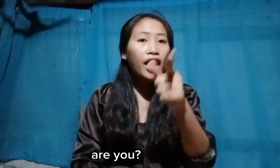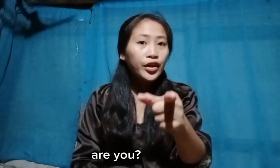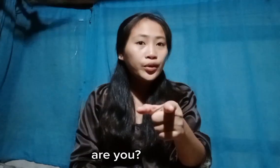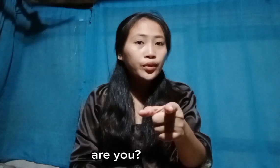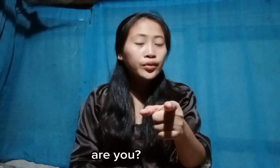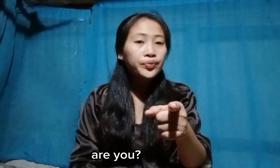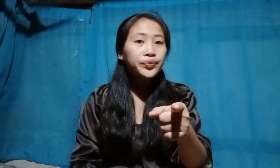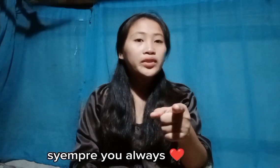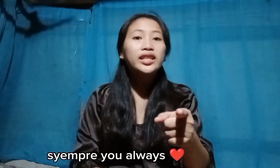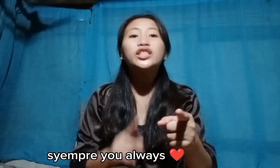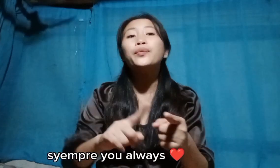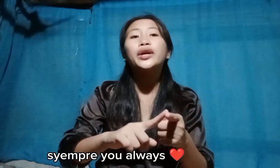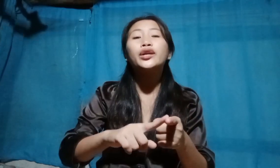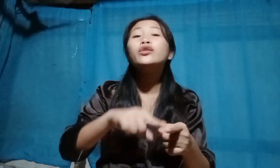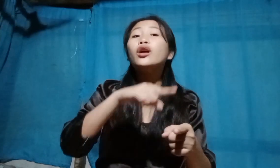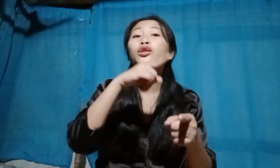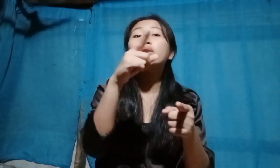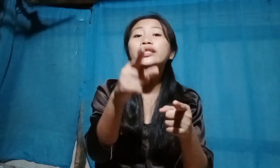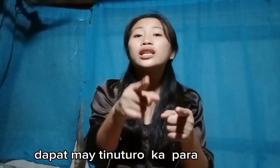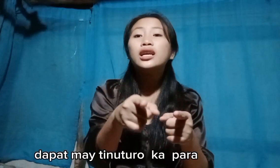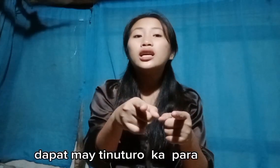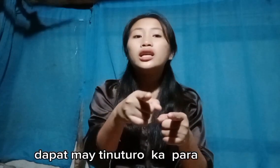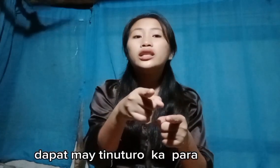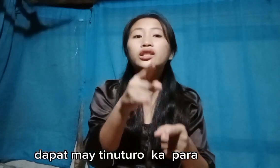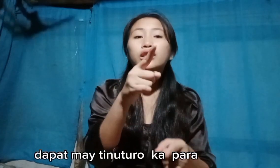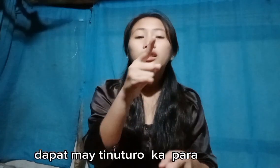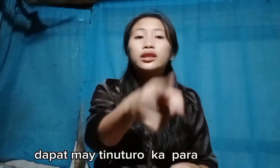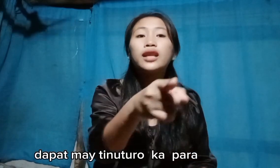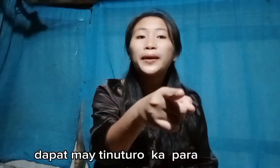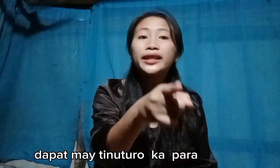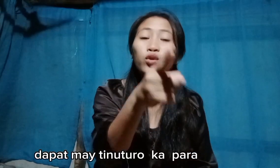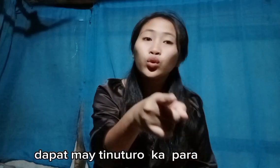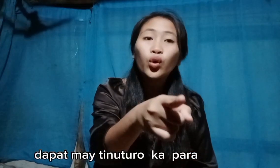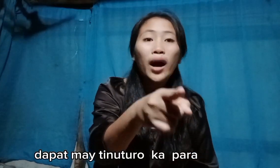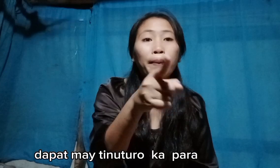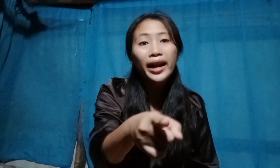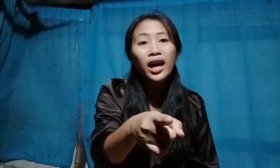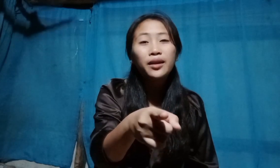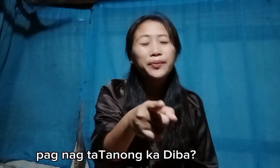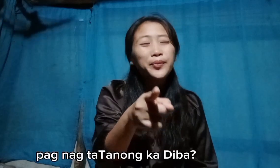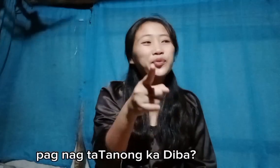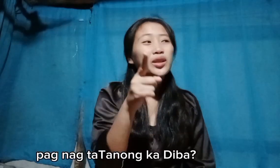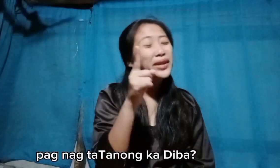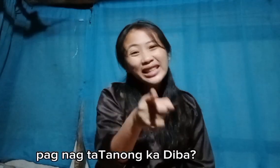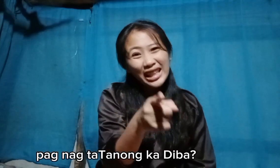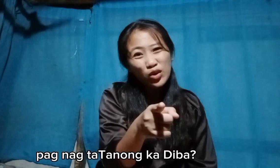Are you? Siyempre, you always dapat tinuturo ka para pag nagtatanong